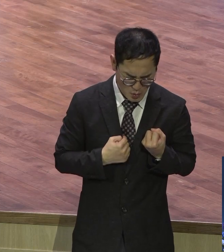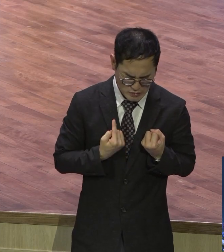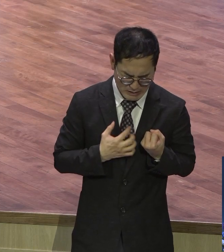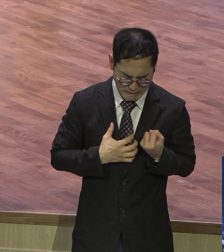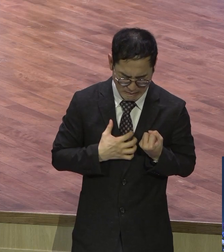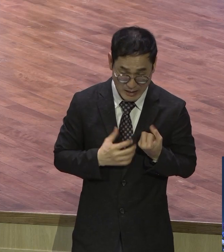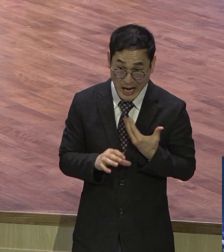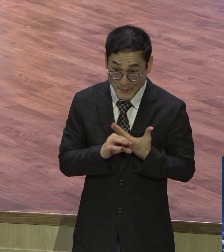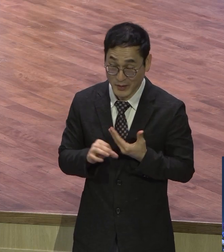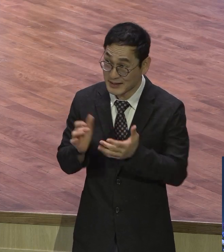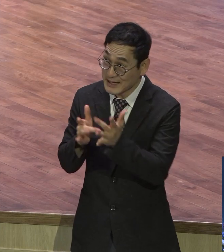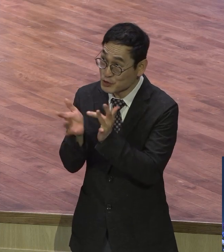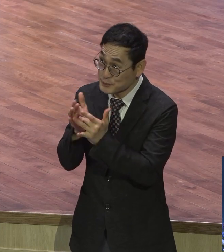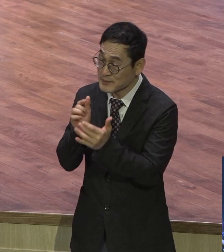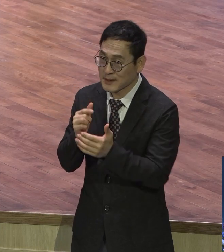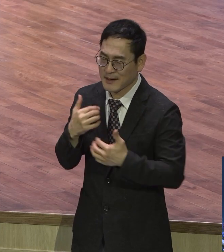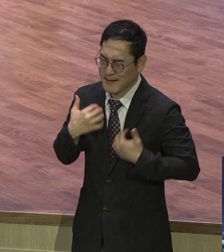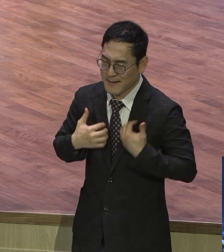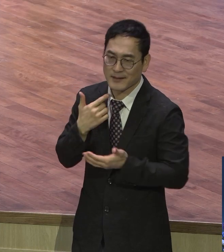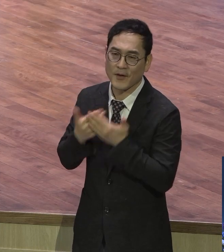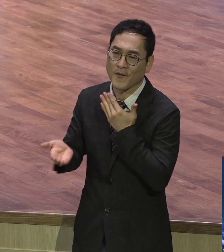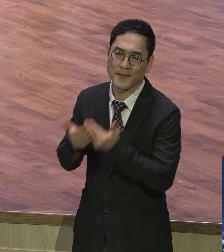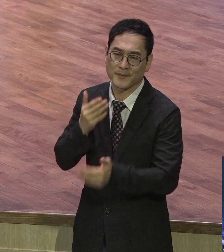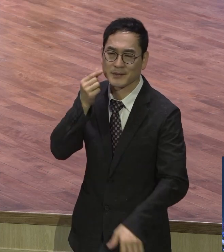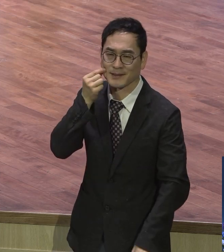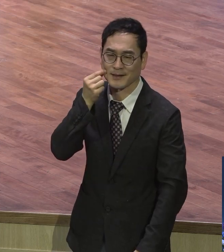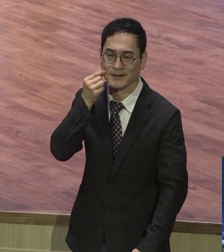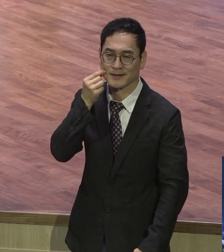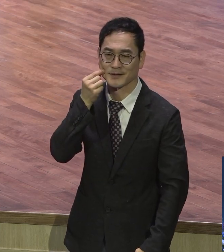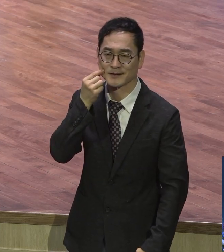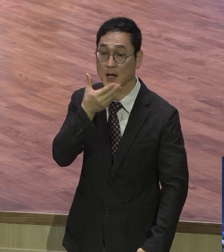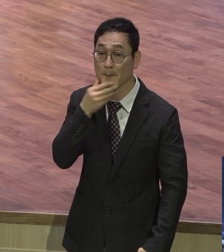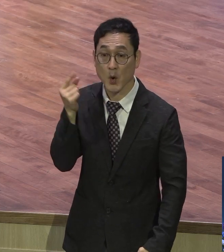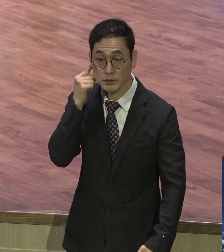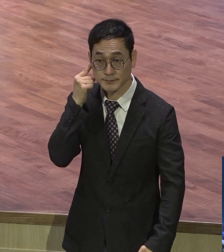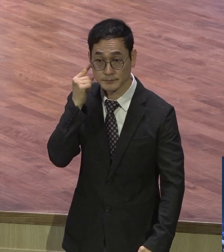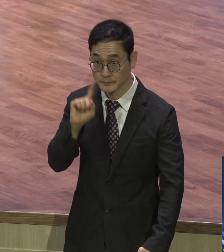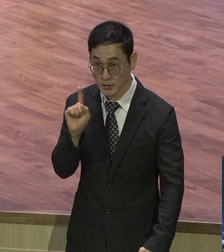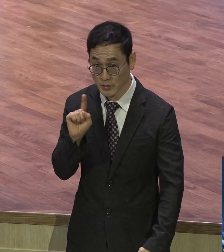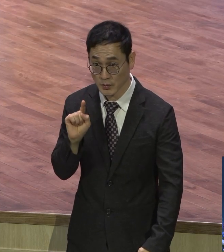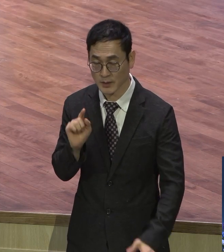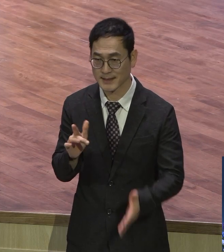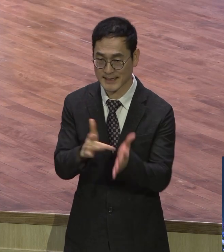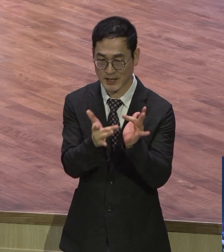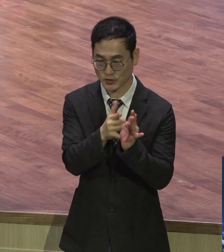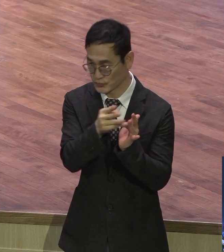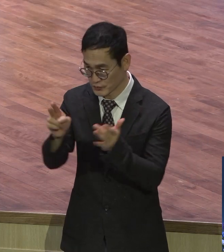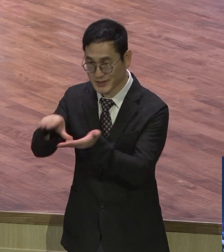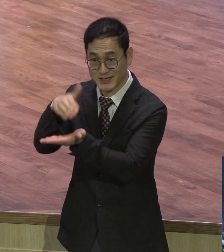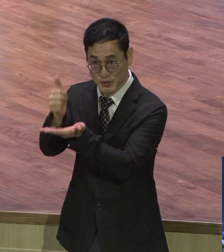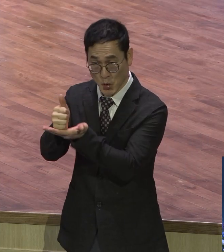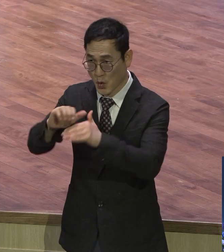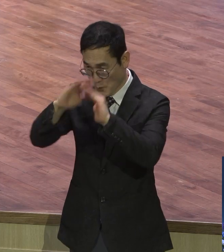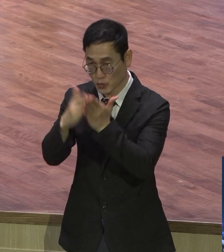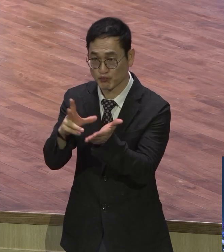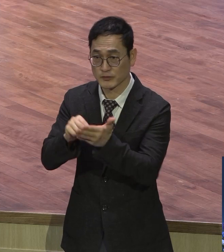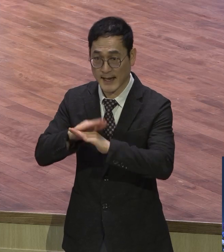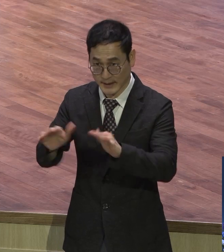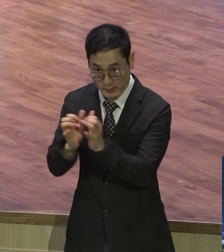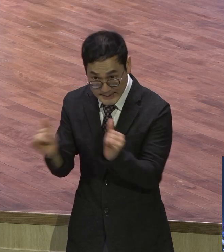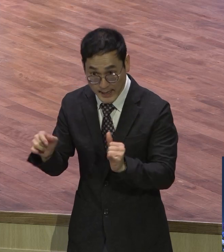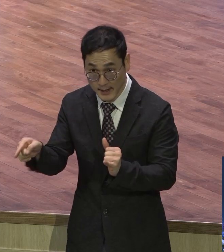이것만큼 억울한 일이 어디 있겠습니까? 복음의 핵심도 뭐예요? 예수가 그리스도 모든 문제 해결자가 그랬어요.